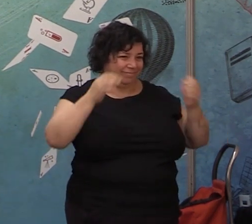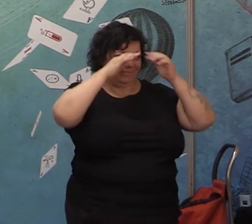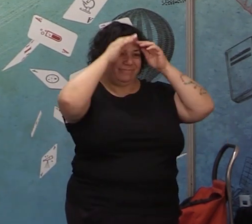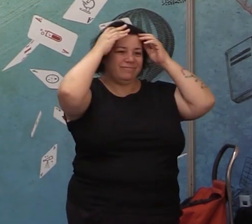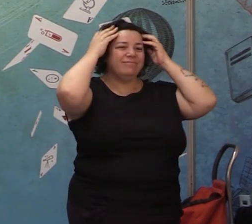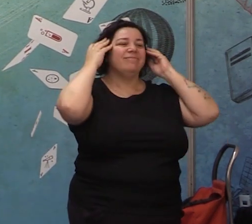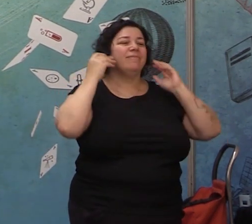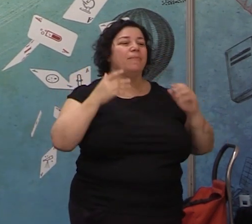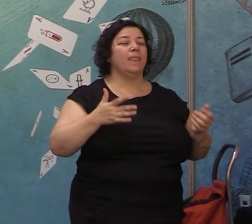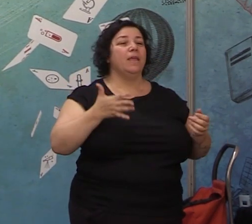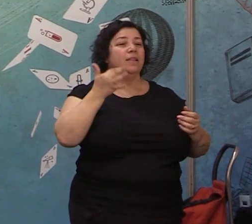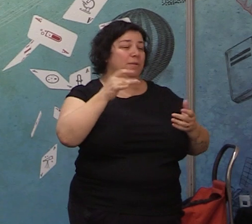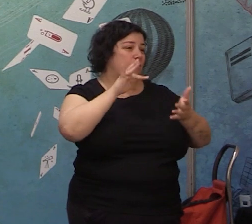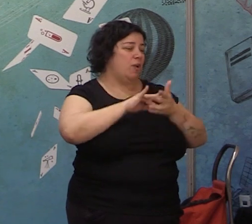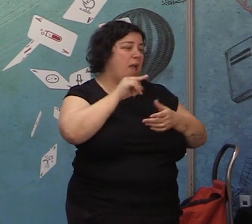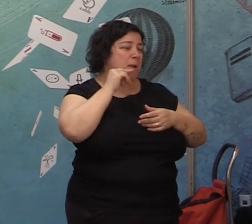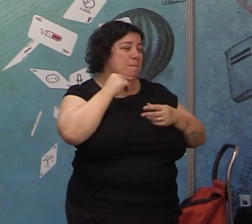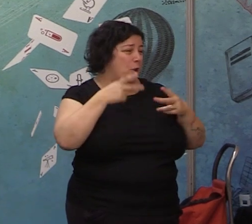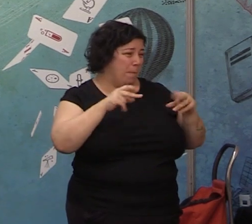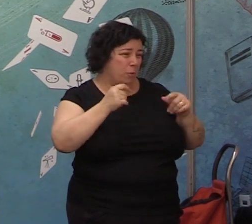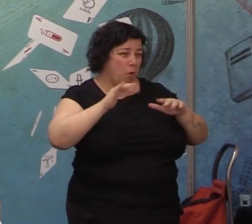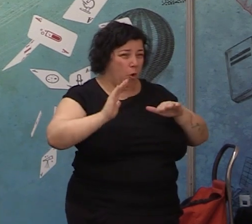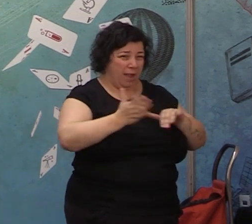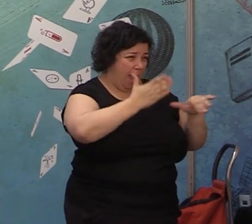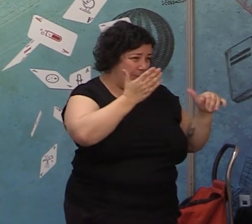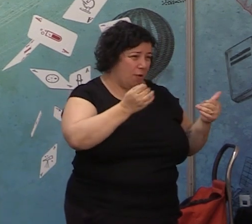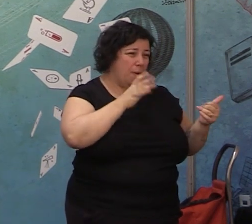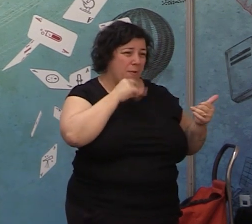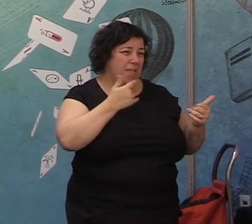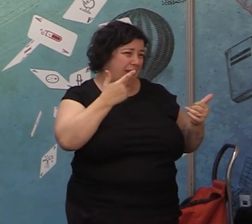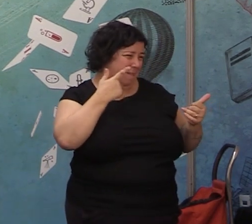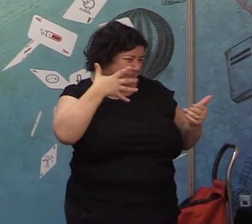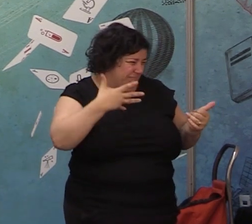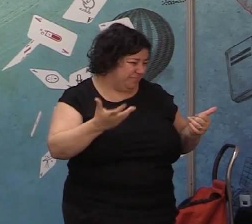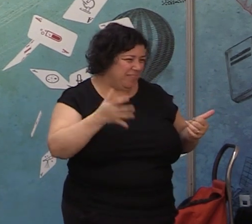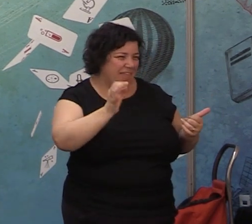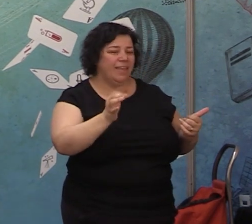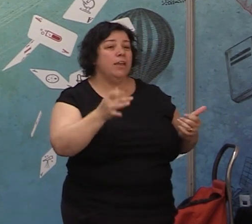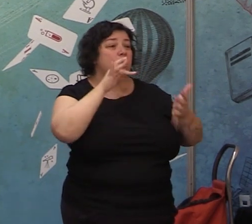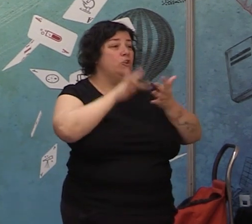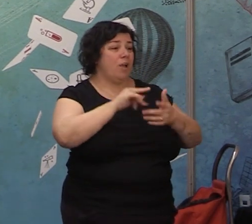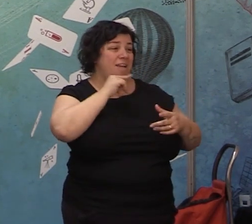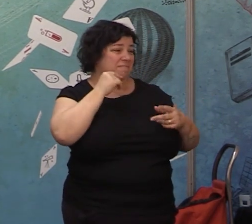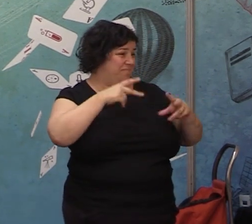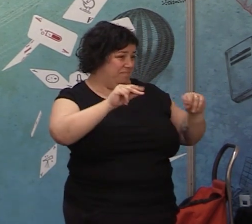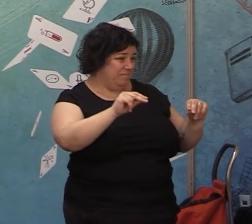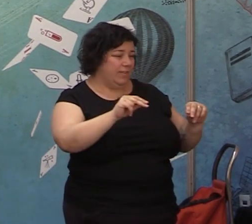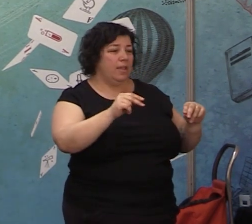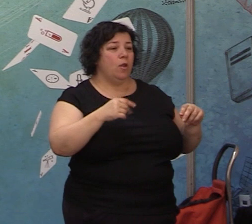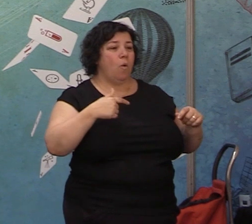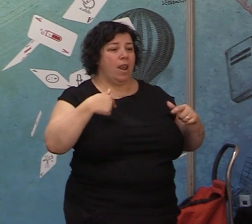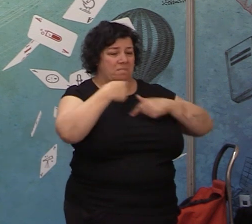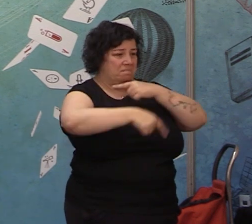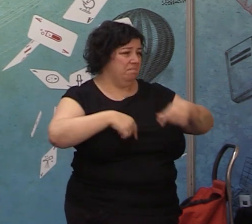Y bueno, lo de la menopausia lo voy a pasar muy rápido porque aquí es más conocido el tema, ¿no? Cuando entramos en la menopausia, el